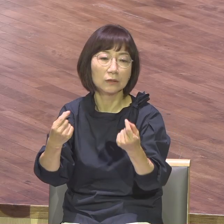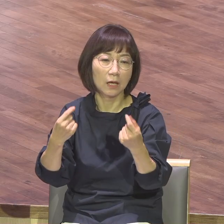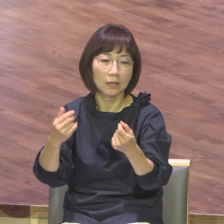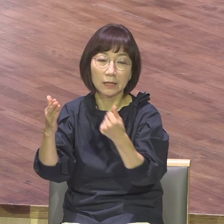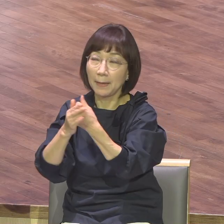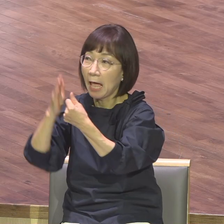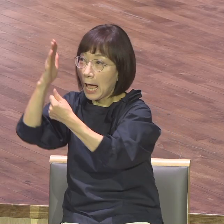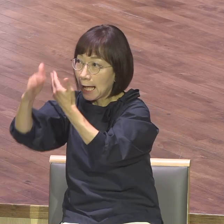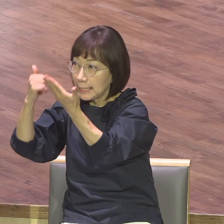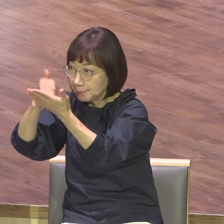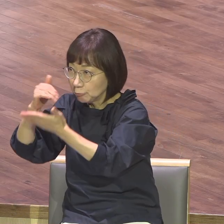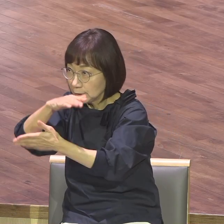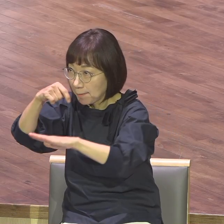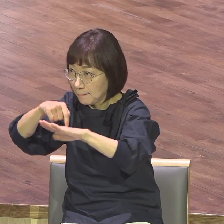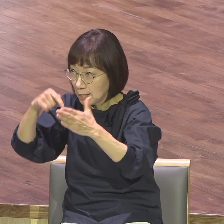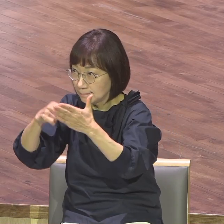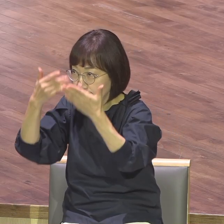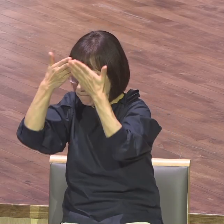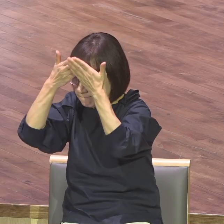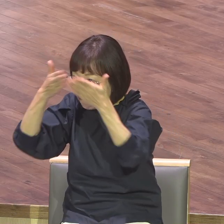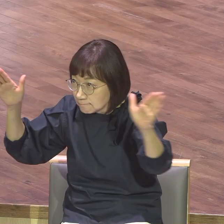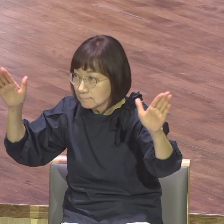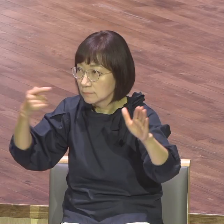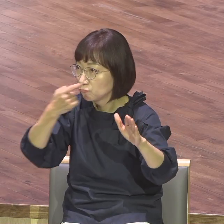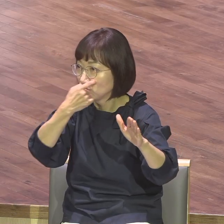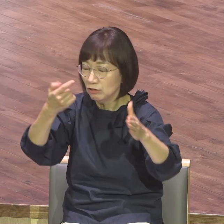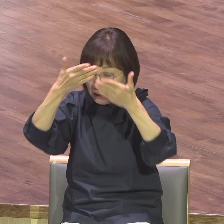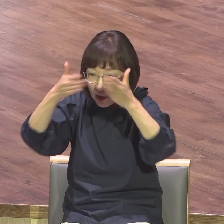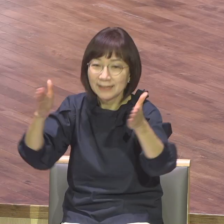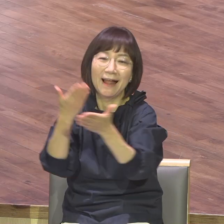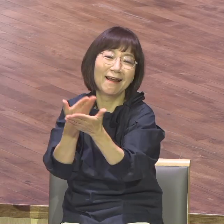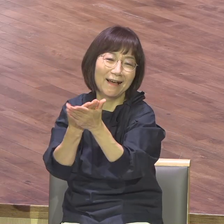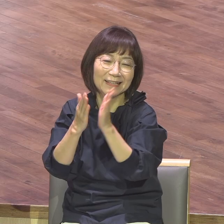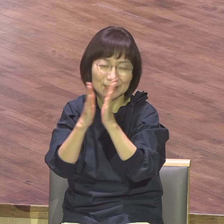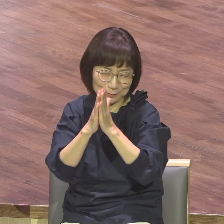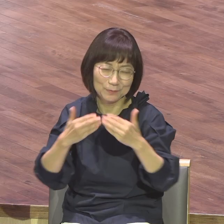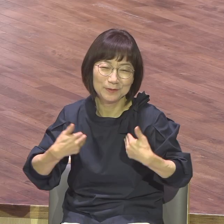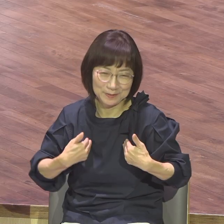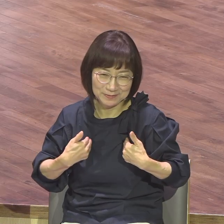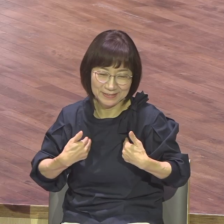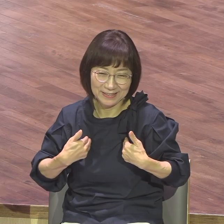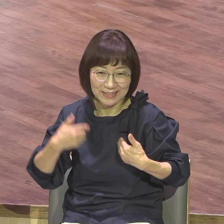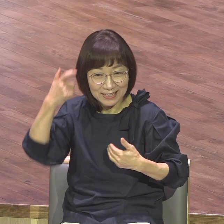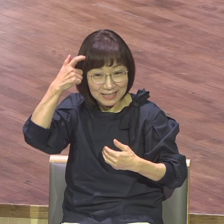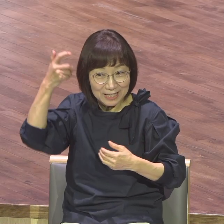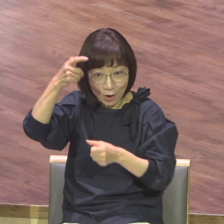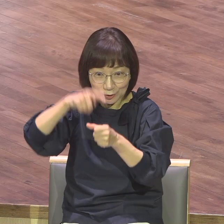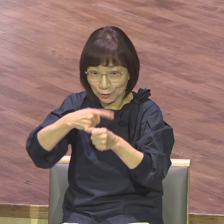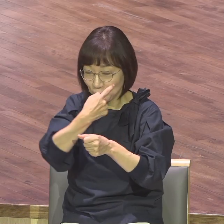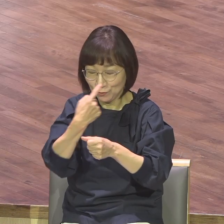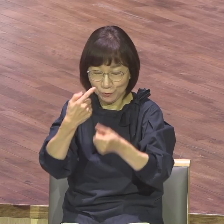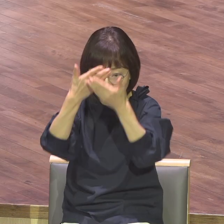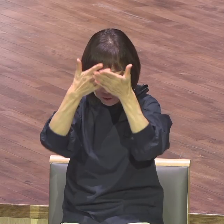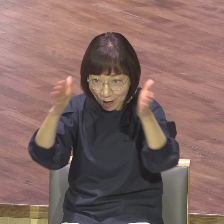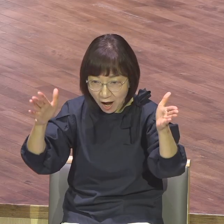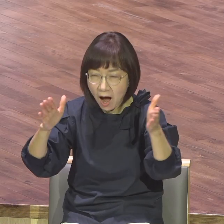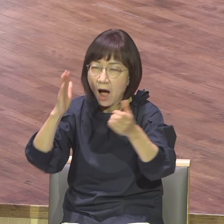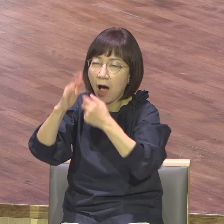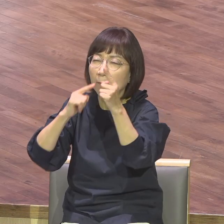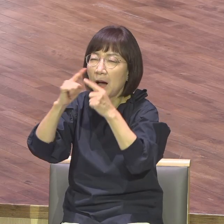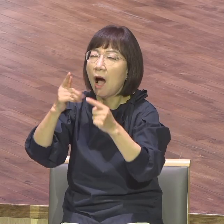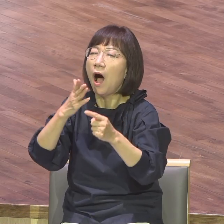응? 여러분 기도하시기 바랍니다. 성령께서 감동하시면 영안이 열리게 되고 하나님의 말씀이 깨달아지게 되어